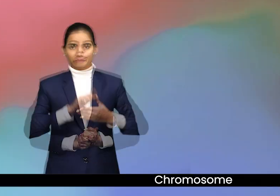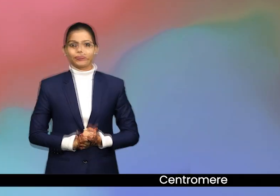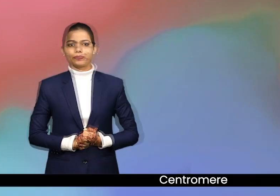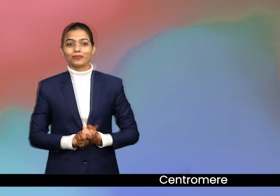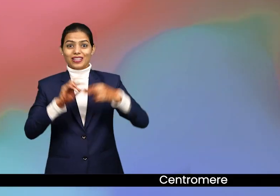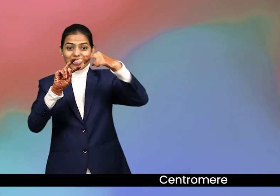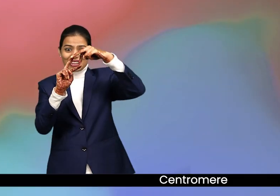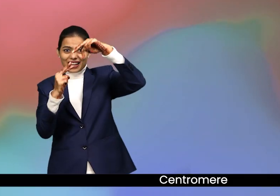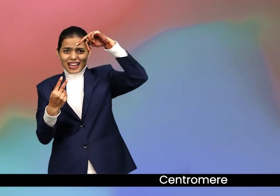நிறப்புரி மையம்,